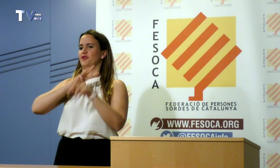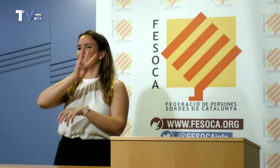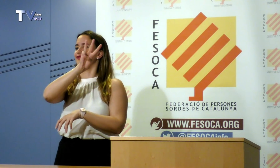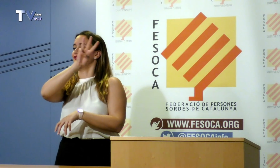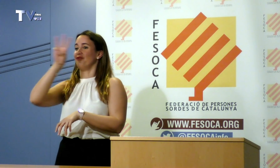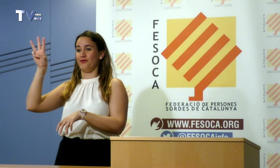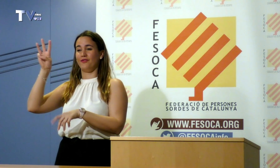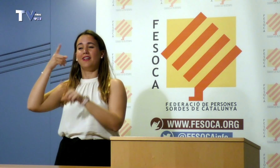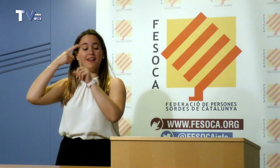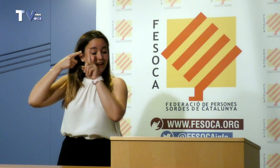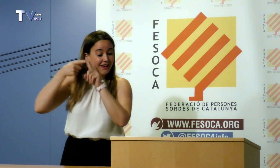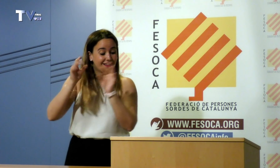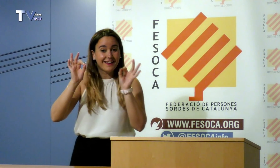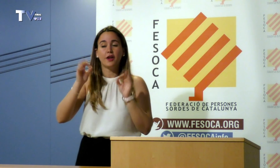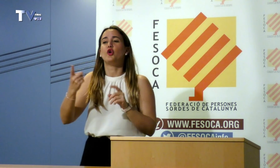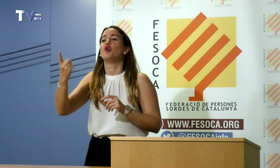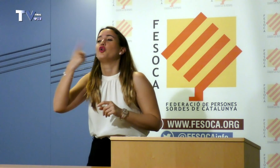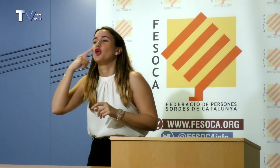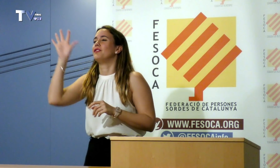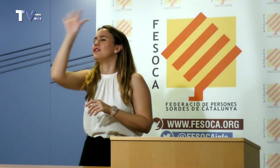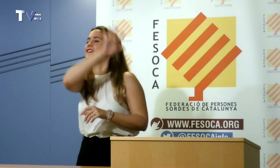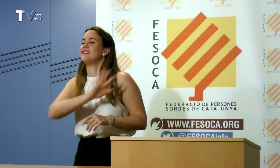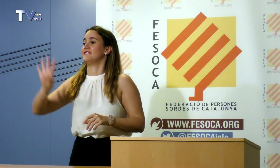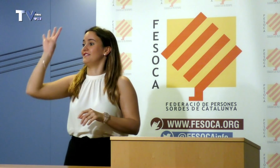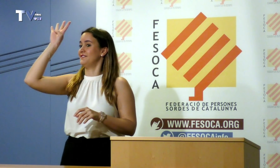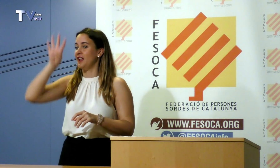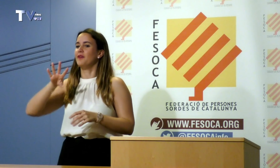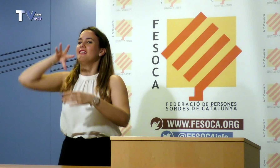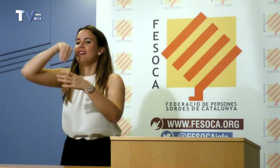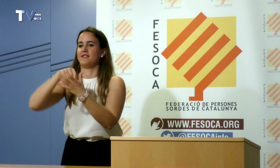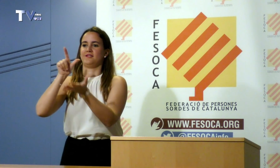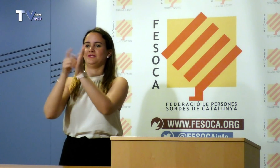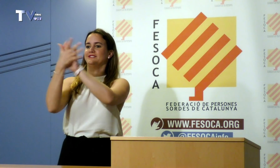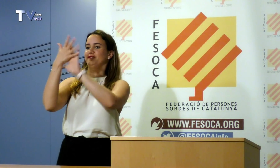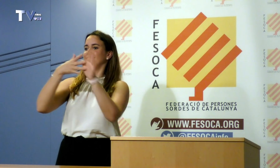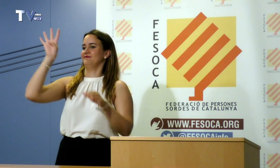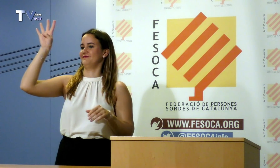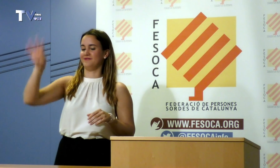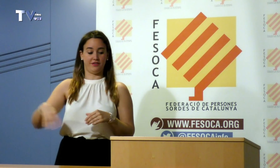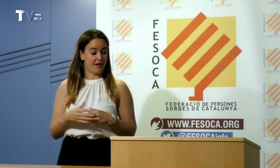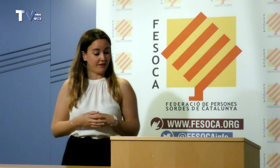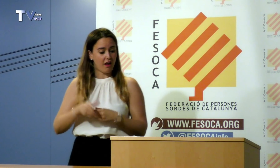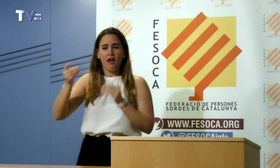un projecte que es tracta d'una pàgina web per conèixer el projecte anomenat Coneix Catalunya en Llengua de